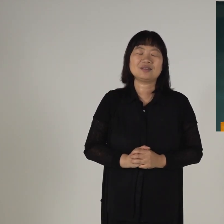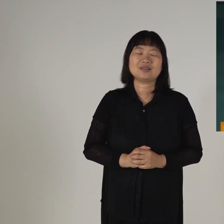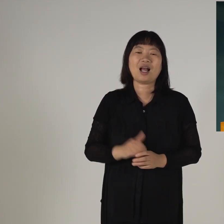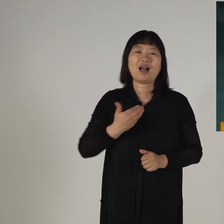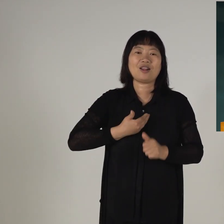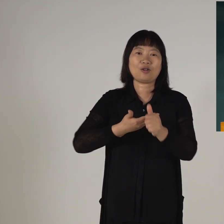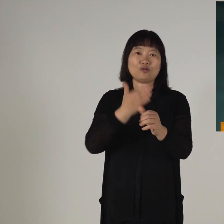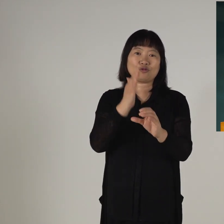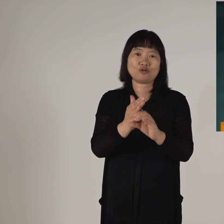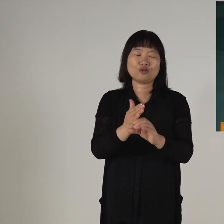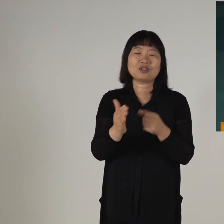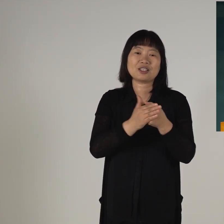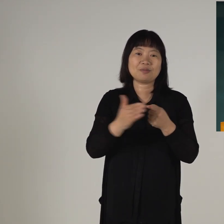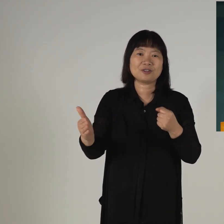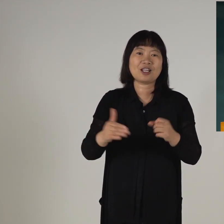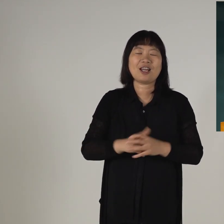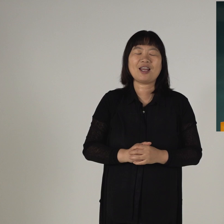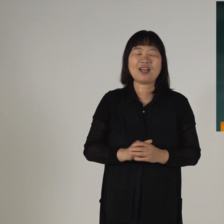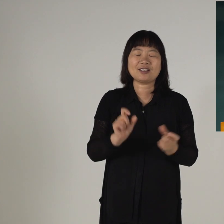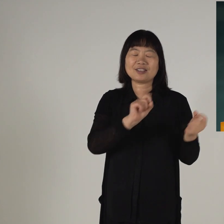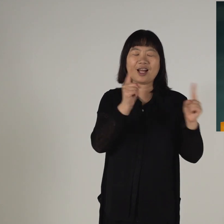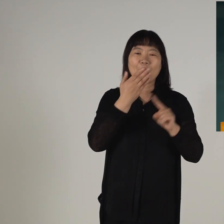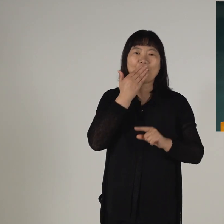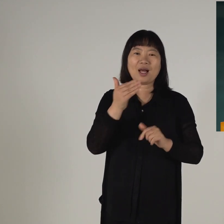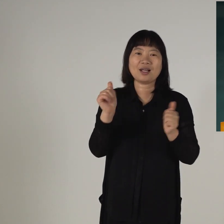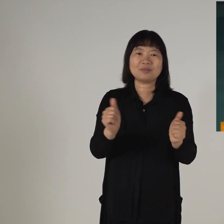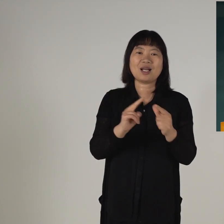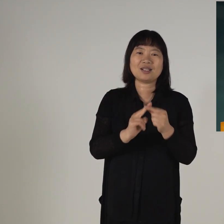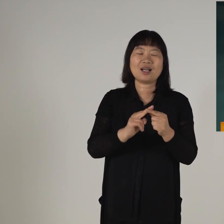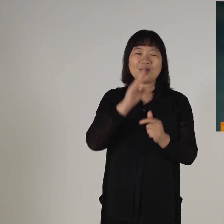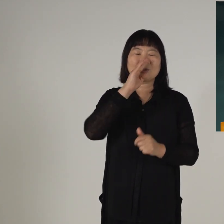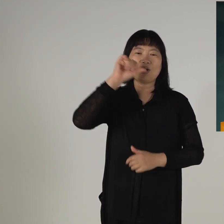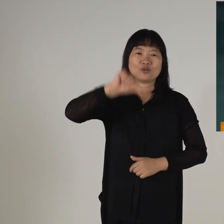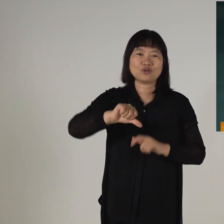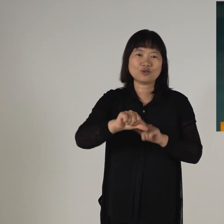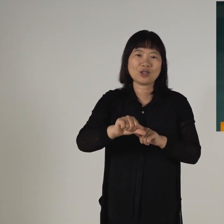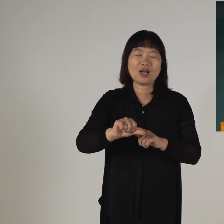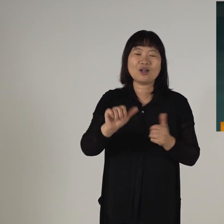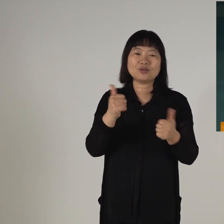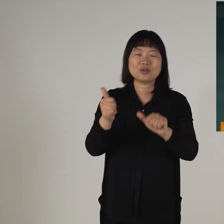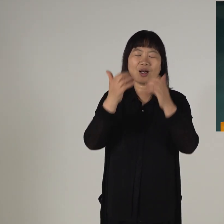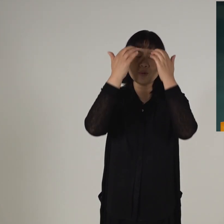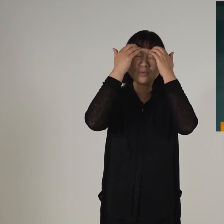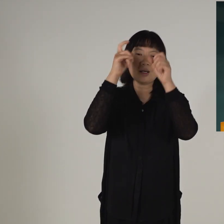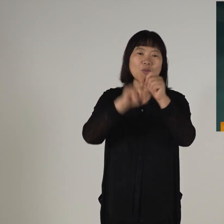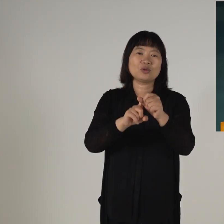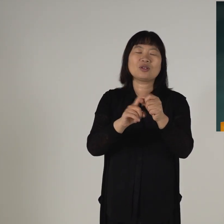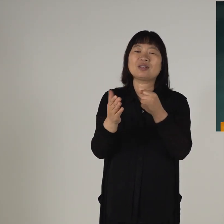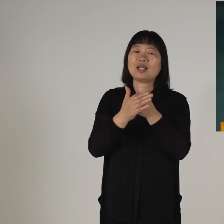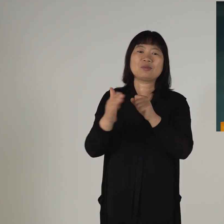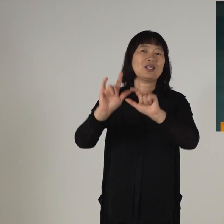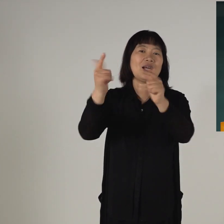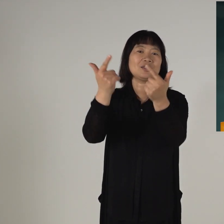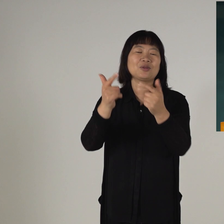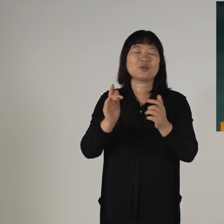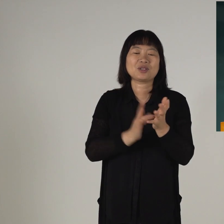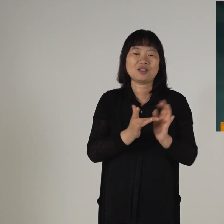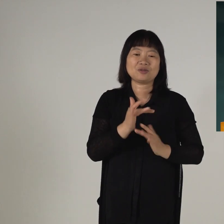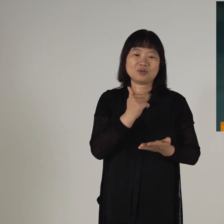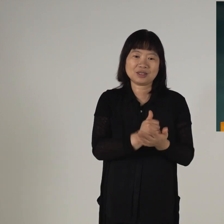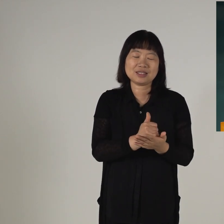암시하고 있는 거예요. 그래서 살아나리라. 심판과 저주가 죽음과 고난이 목적이 아니라